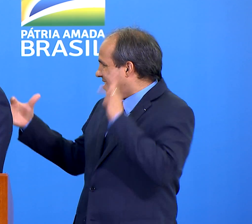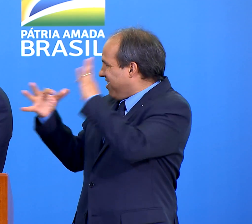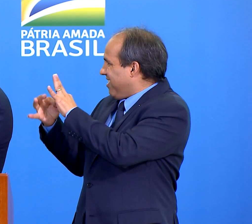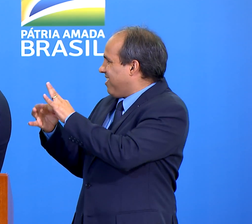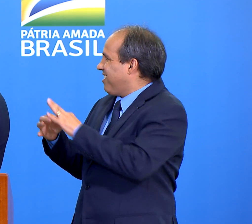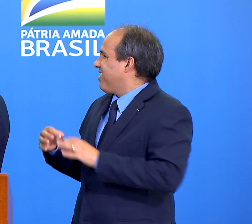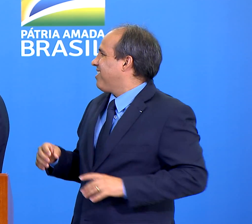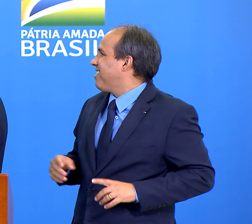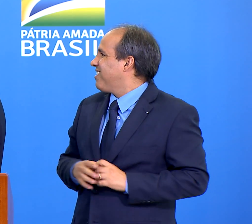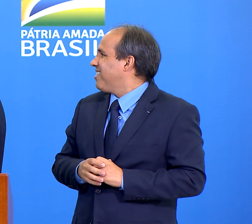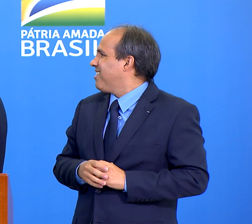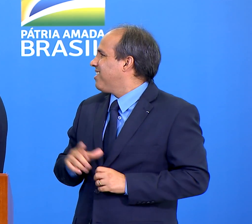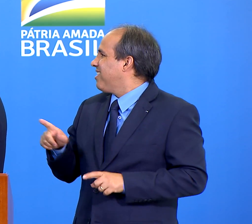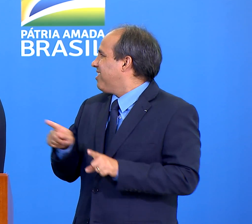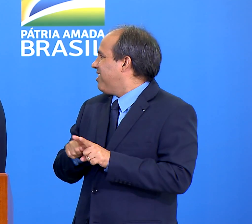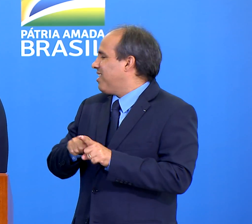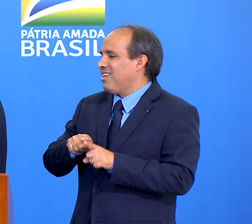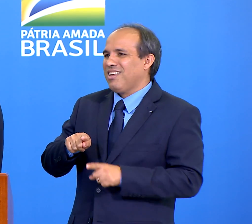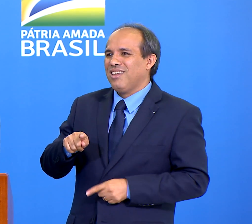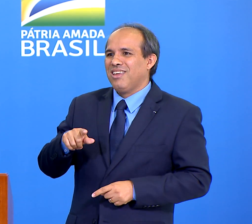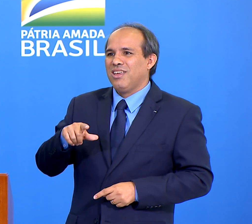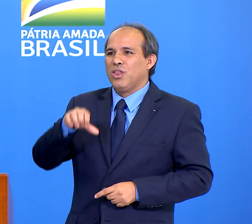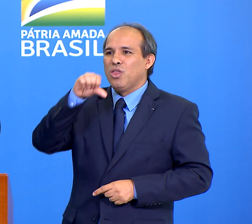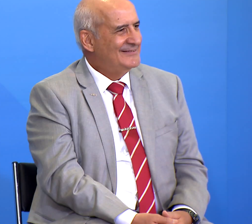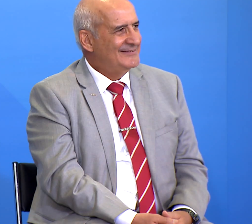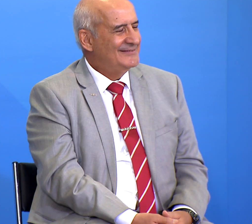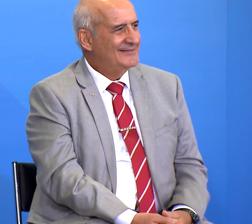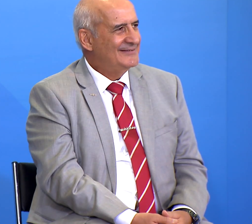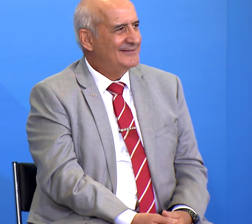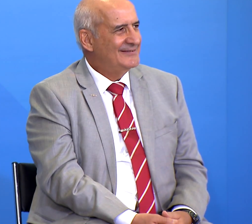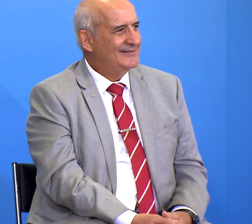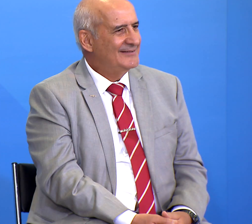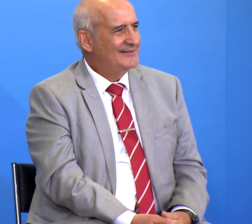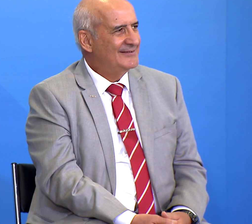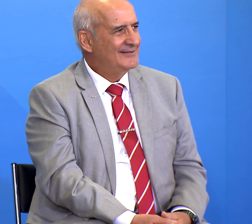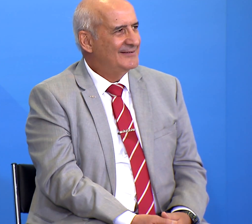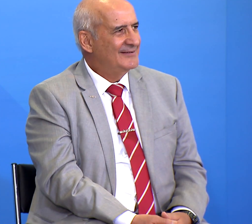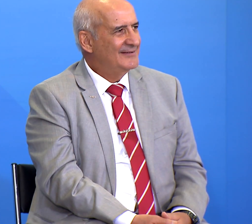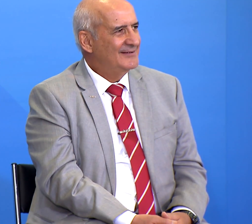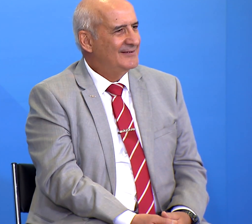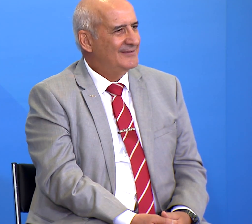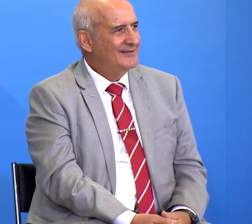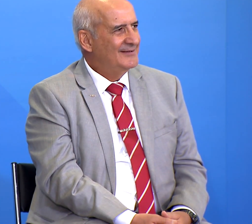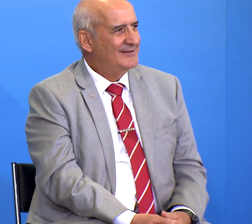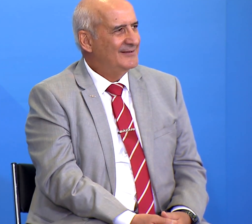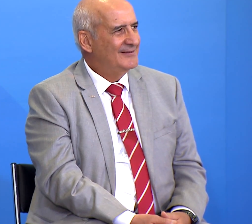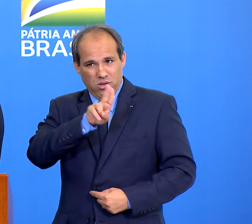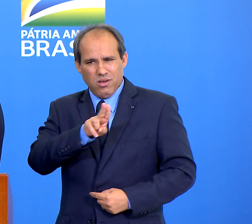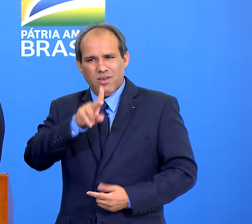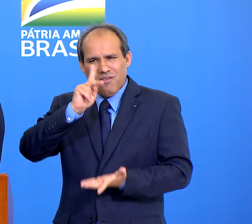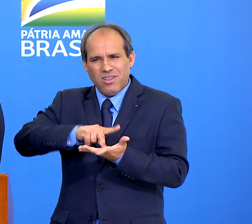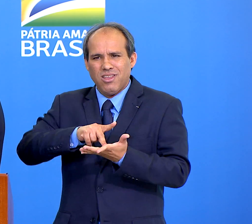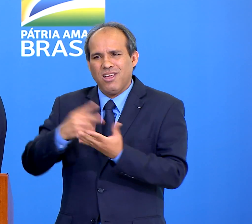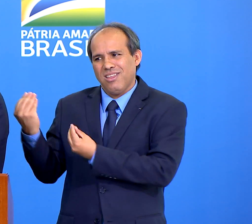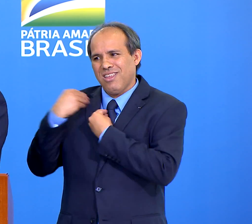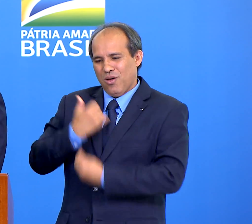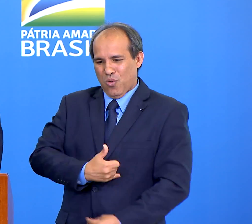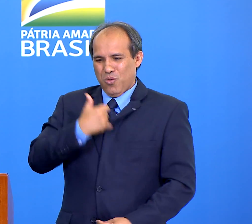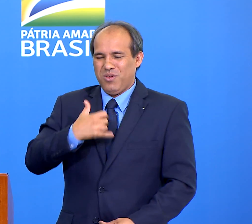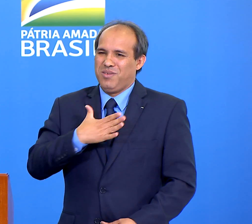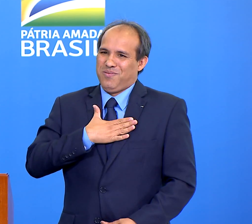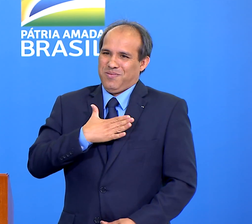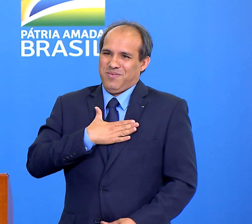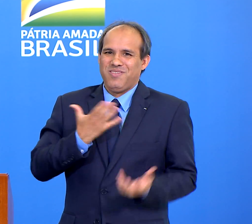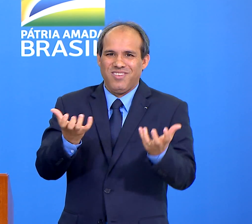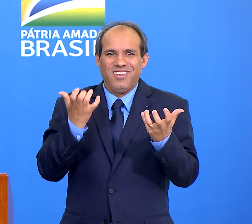um e é nós temos novos empregados da Caixa que estão contra a chá e que são na verdade um grande orgulho para mim